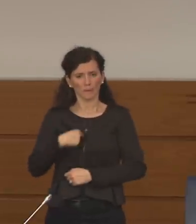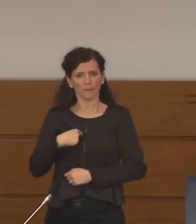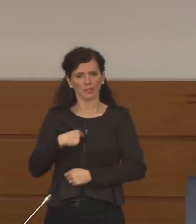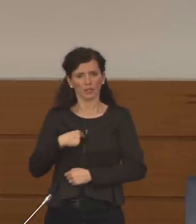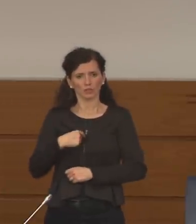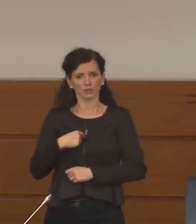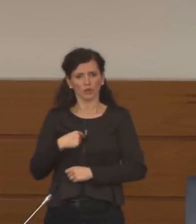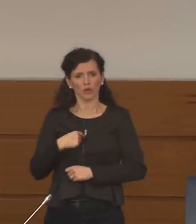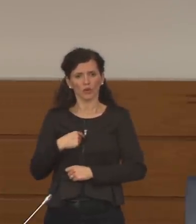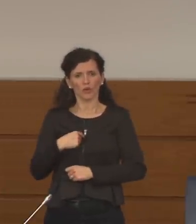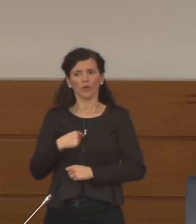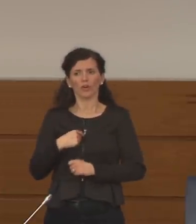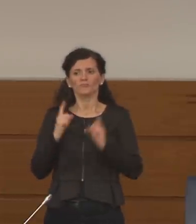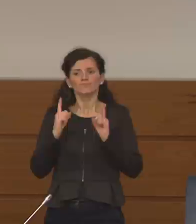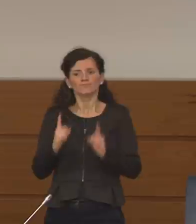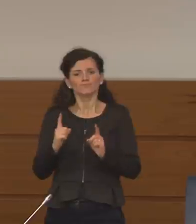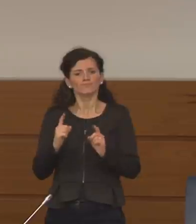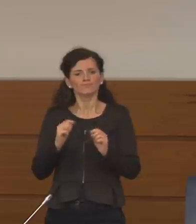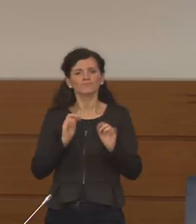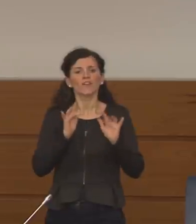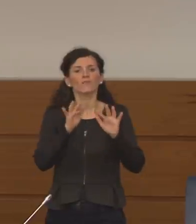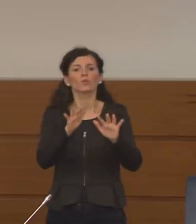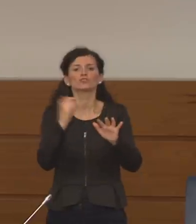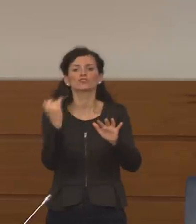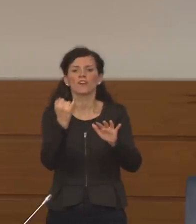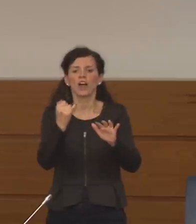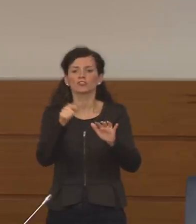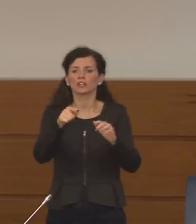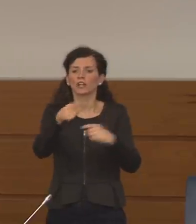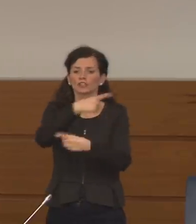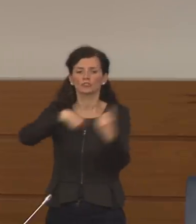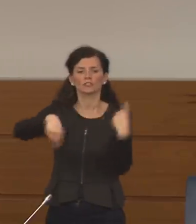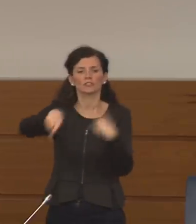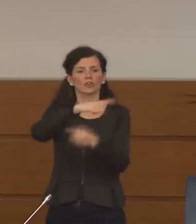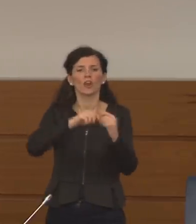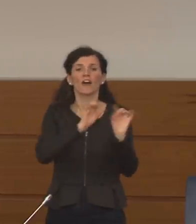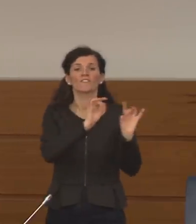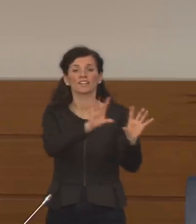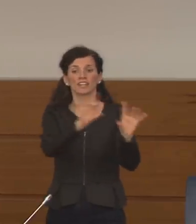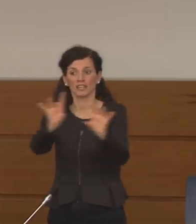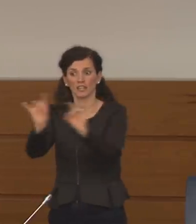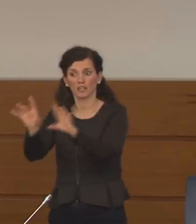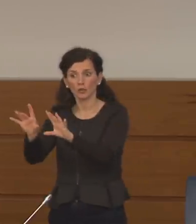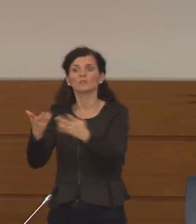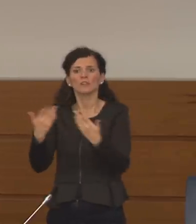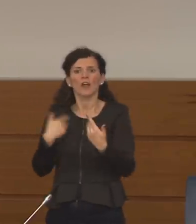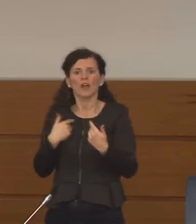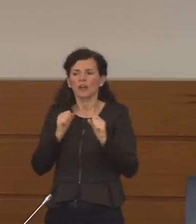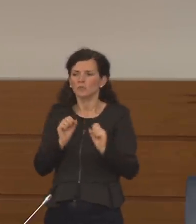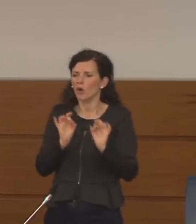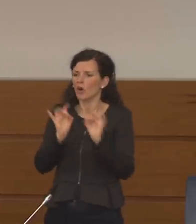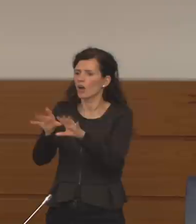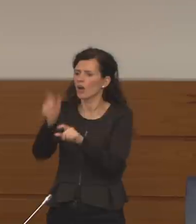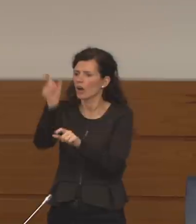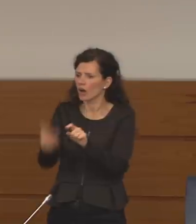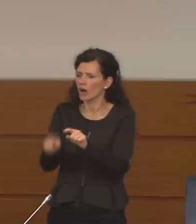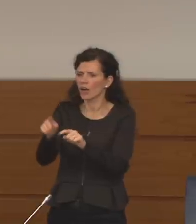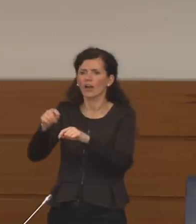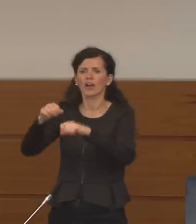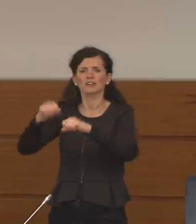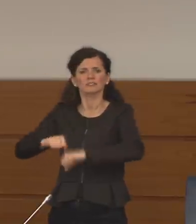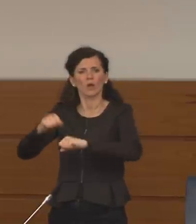sulla circolazione del virus ma influiscono anche sulla salute di chi ci sta accanto e in particolare di chi è più